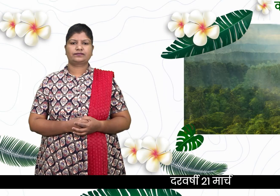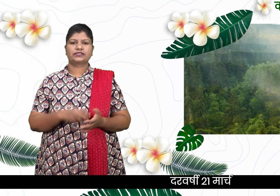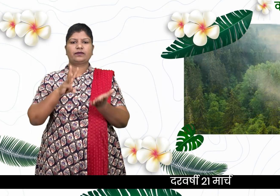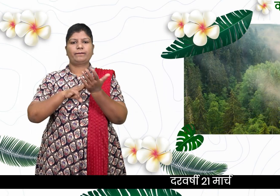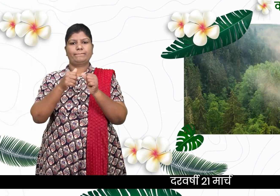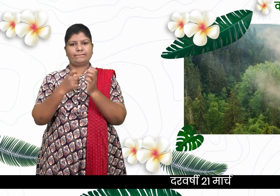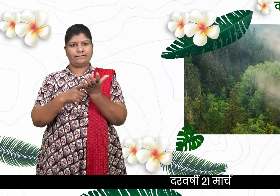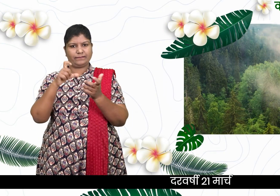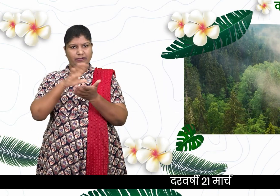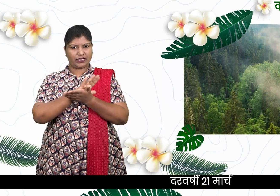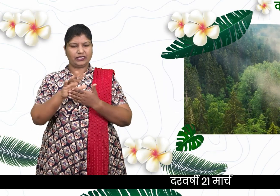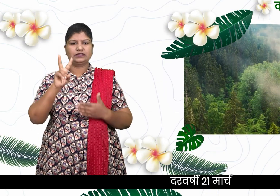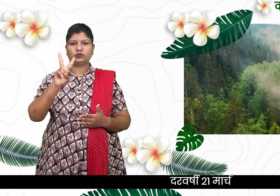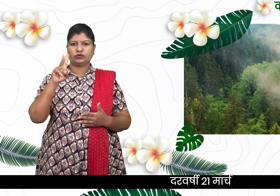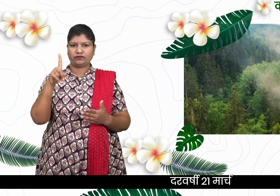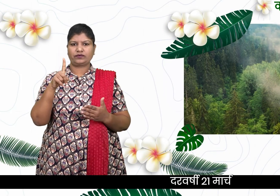दरवर्षी 21 मार्च